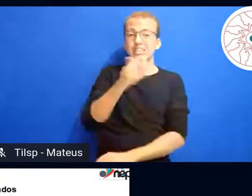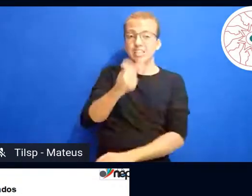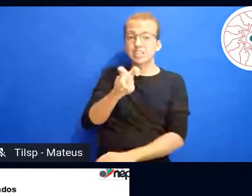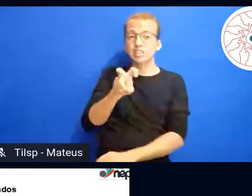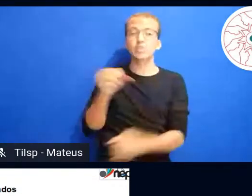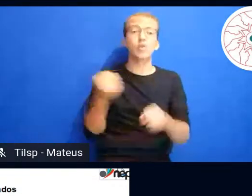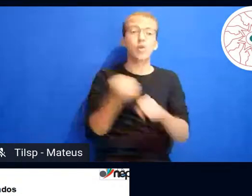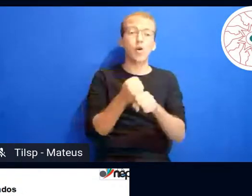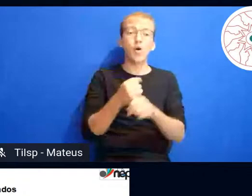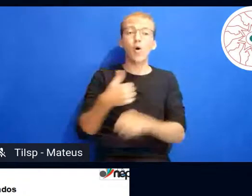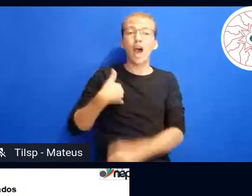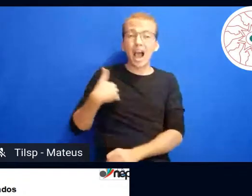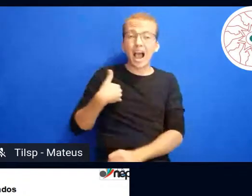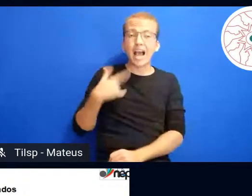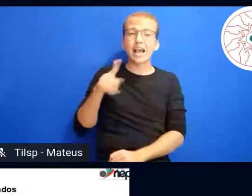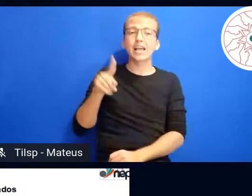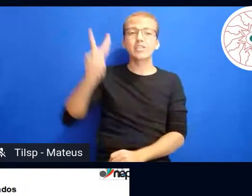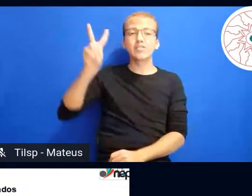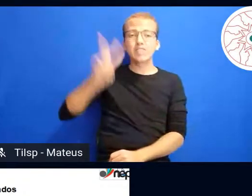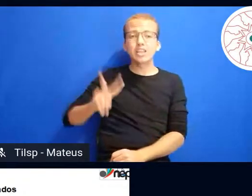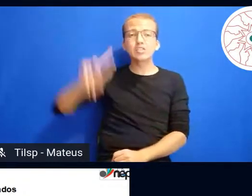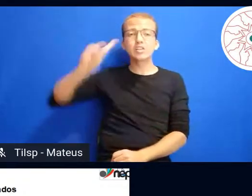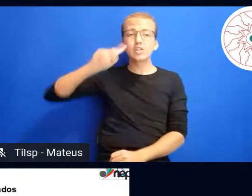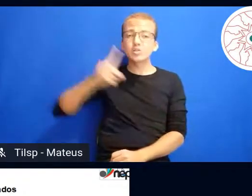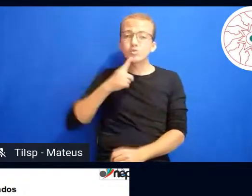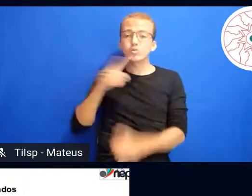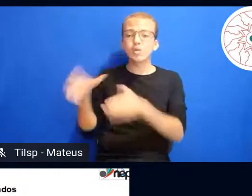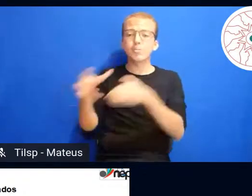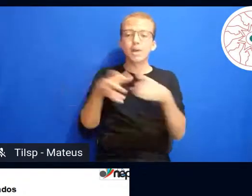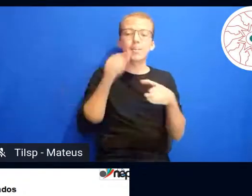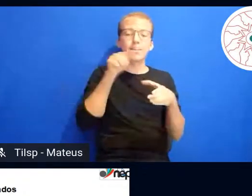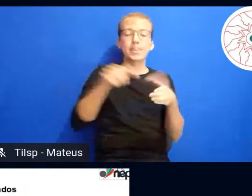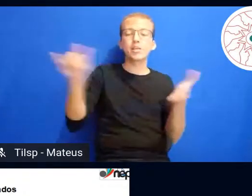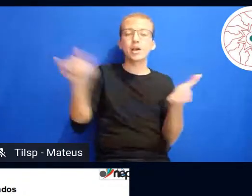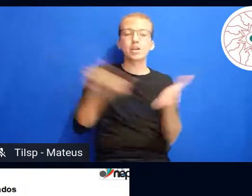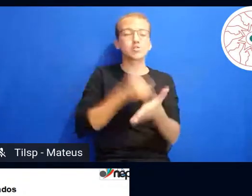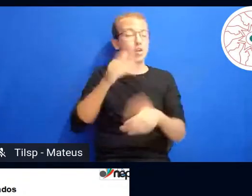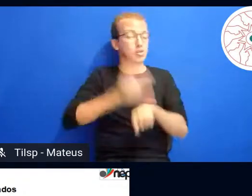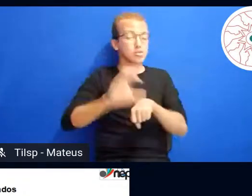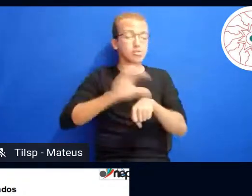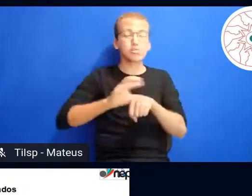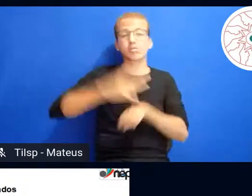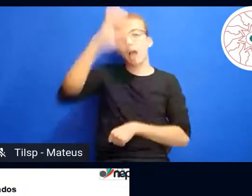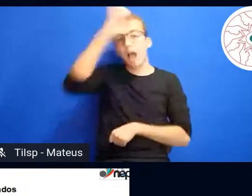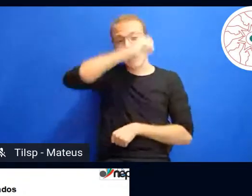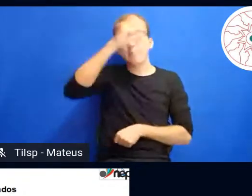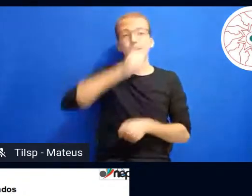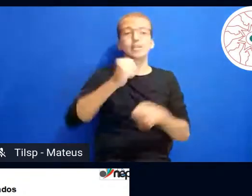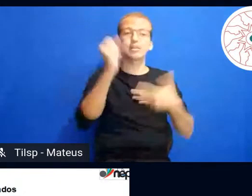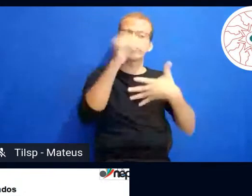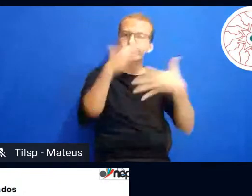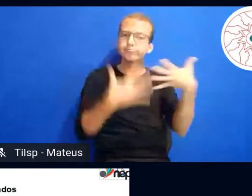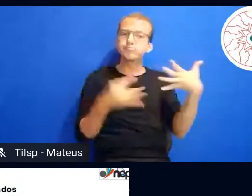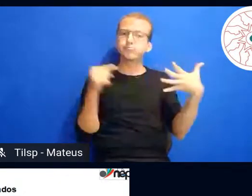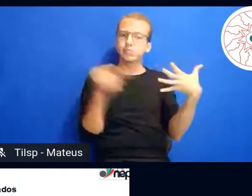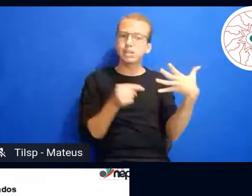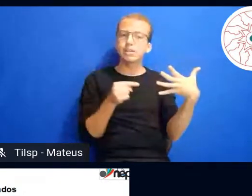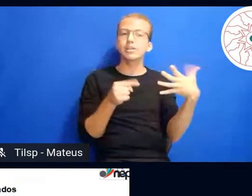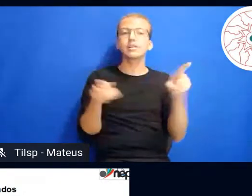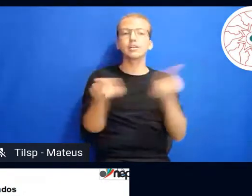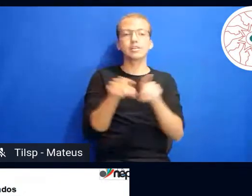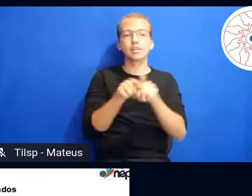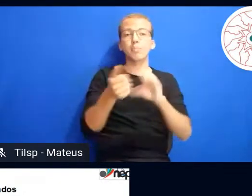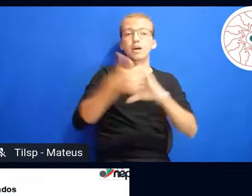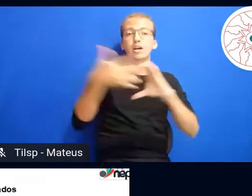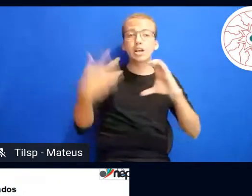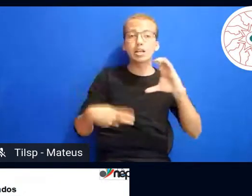surdos, que foram para esse curso aprender a língua brasileira de sinais, bem como eh características da nossa cultura